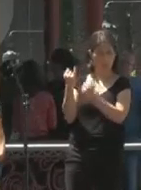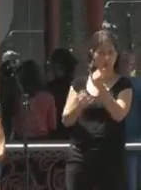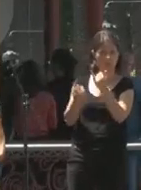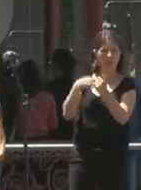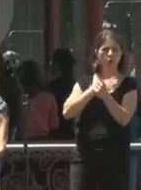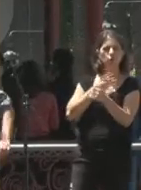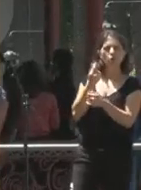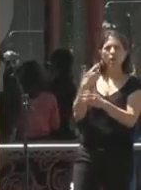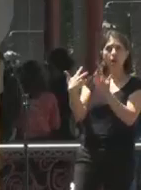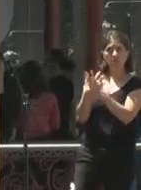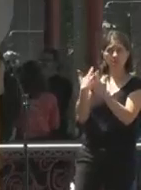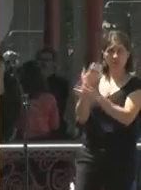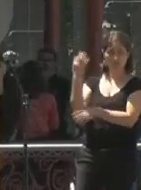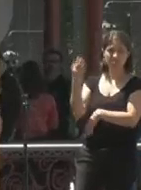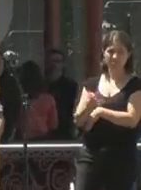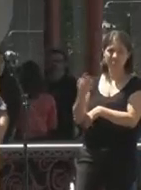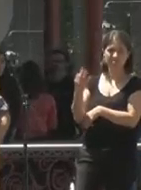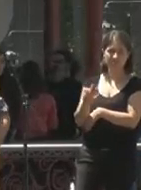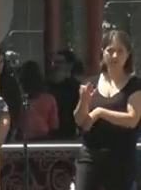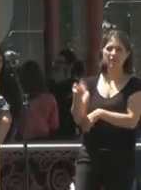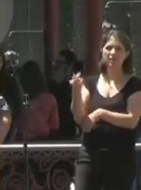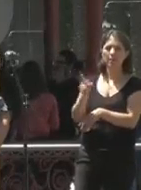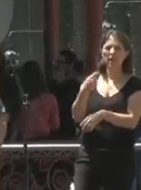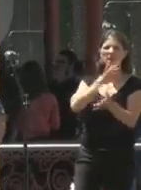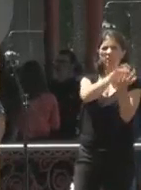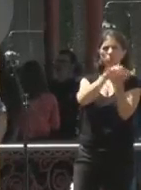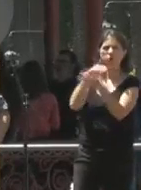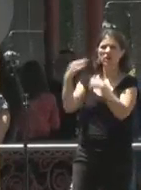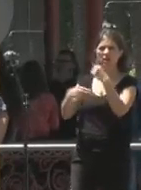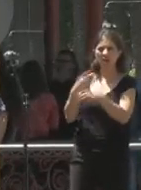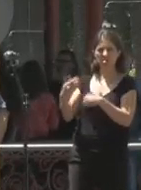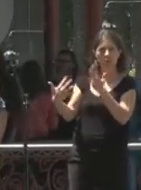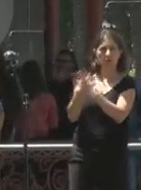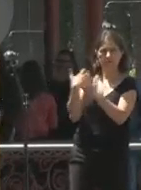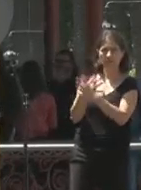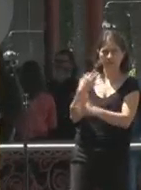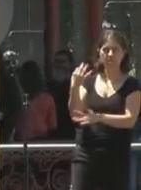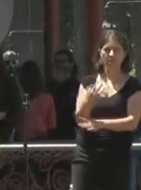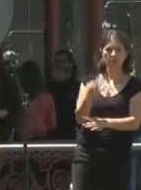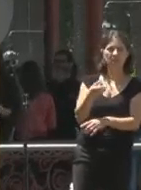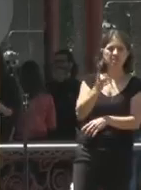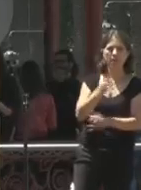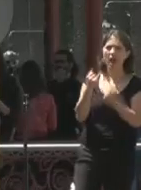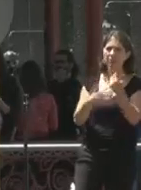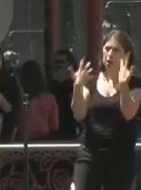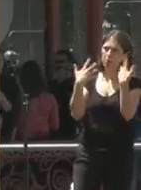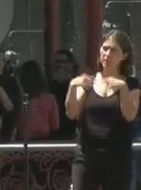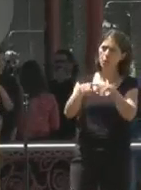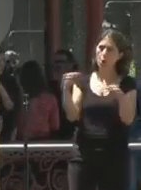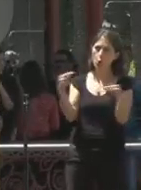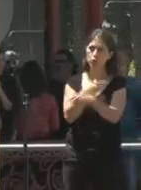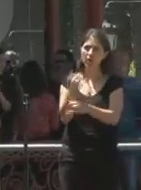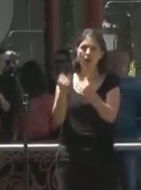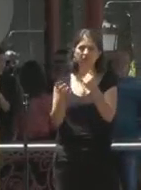nuestro dinero. Van a tener que explicarnos qué hicieron con nuestras instituciones. Van a tener que explicarnos por qué nos recomendaban lo contrario de